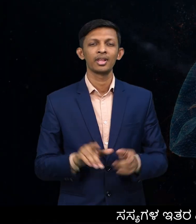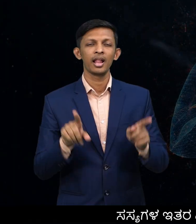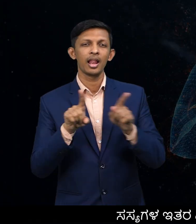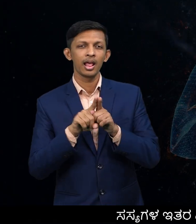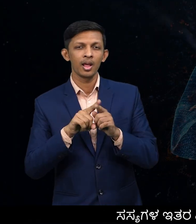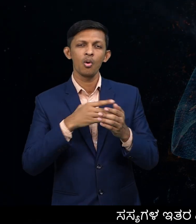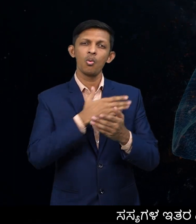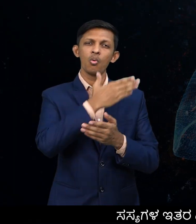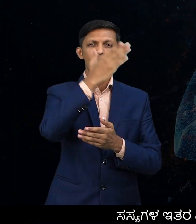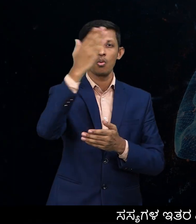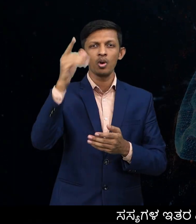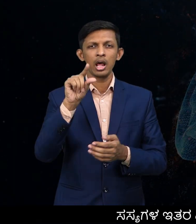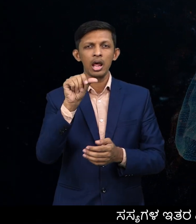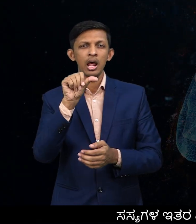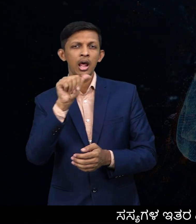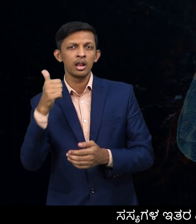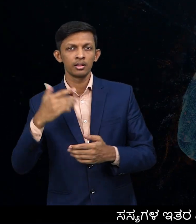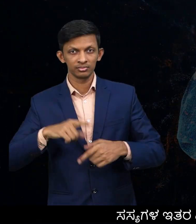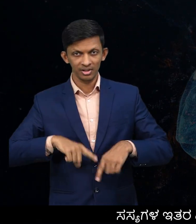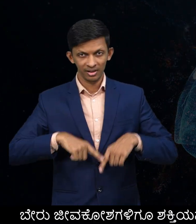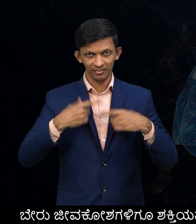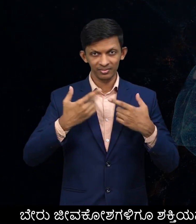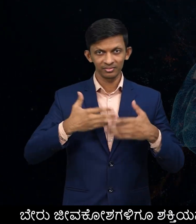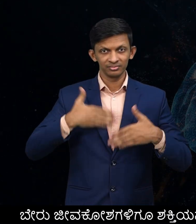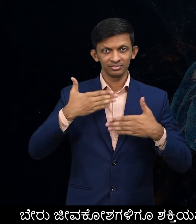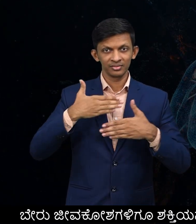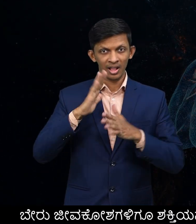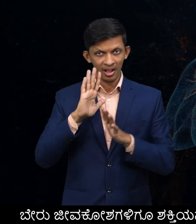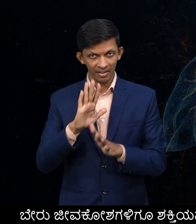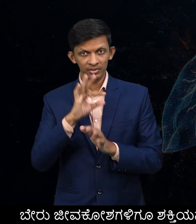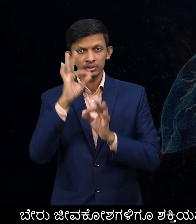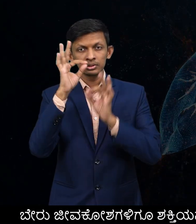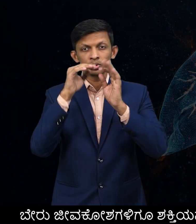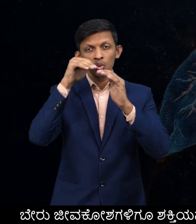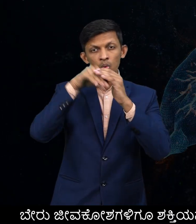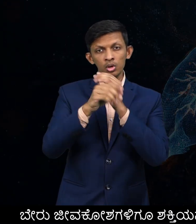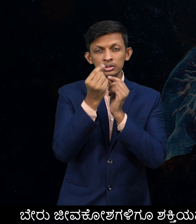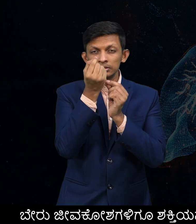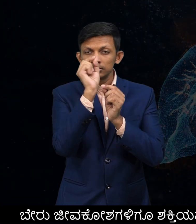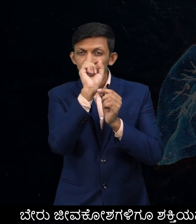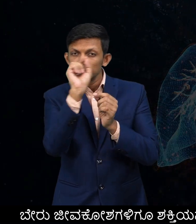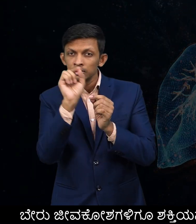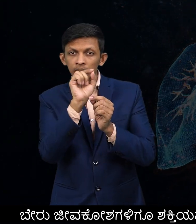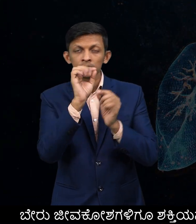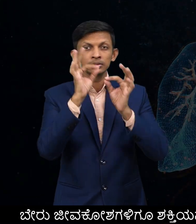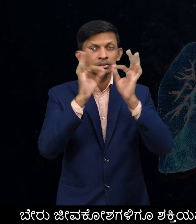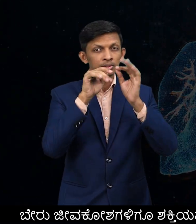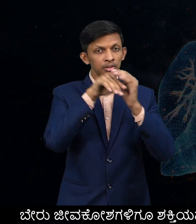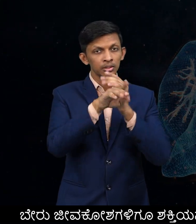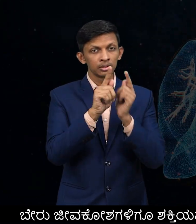ಸಸ್ಯಗಳ ಇತರ ಎಲ್ಲ ಜೀವಕೋಶಗಳಂತೆ ಬೇರು ಜೀವಕೋಶಗಳಿಗೂ ಶಕ್ತಿಯನ್ನು ಉತ್ಪಾದಿಸಲು ಆಮ್ಲಜನಕದ